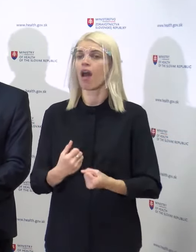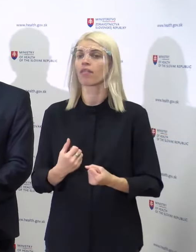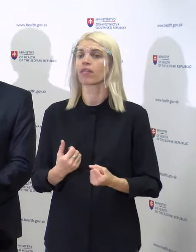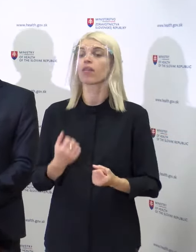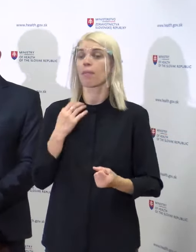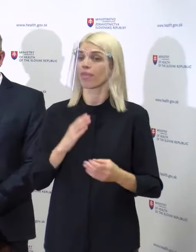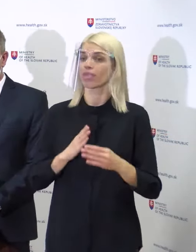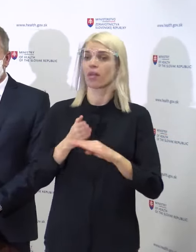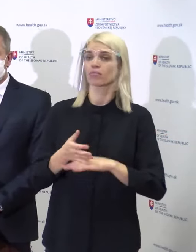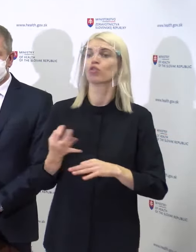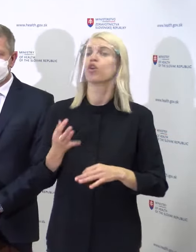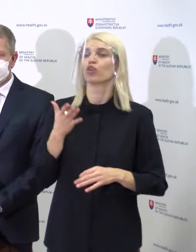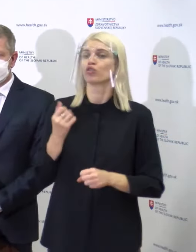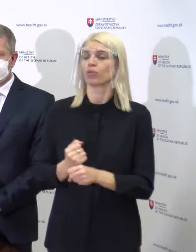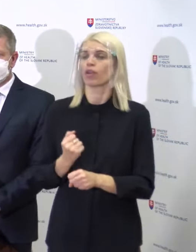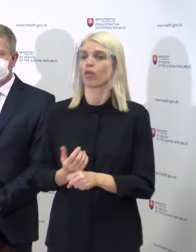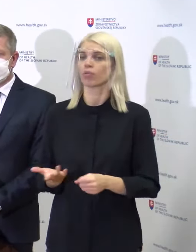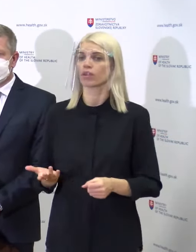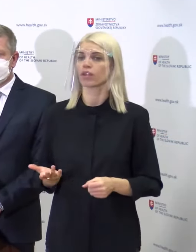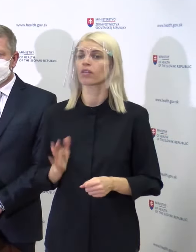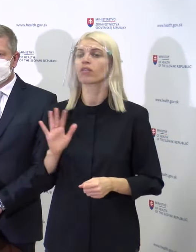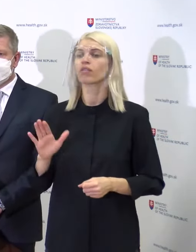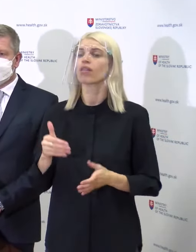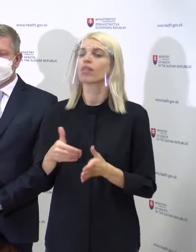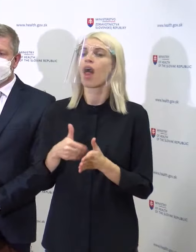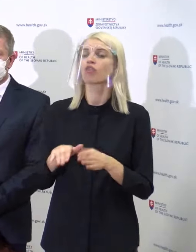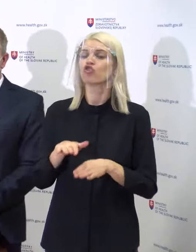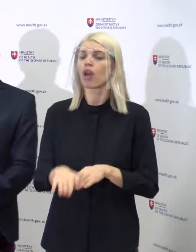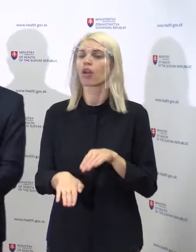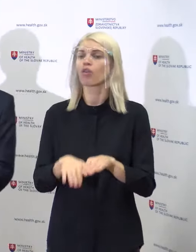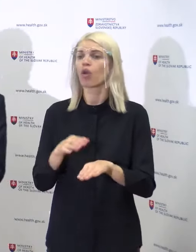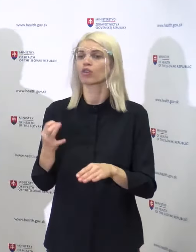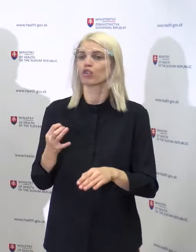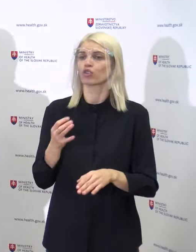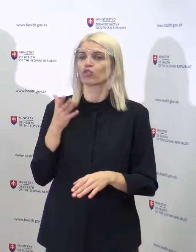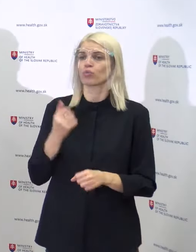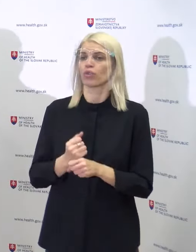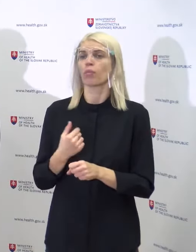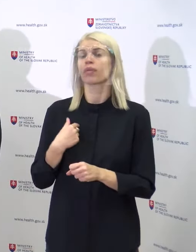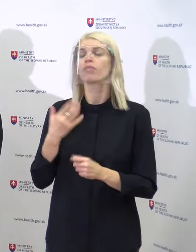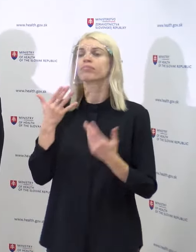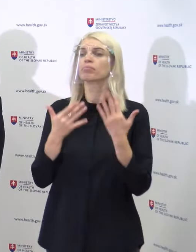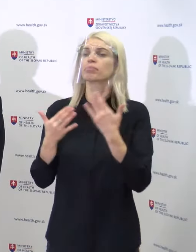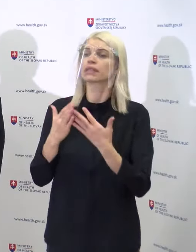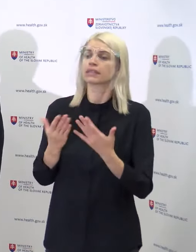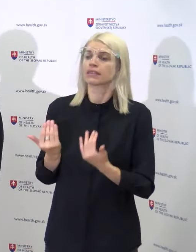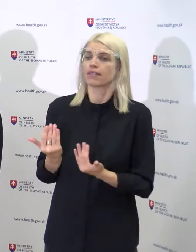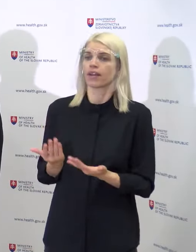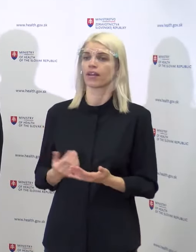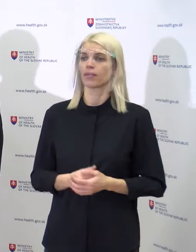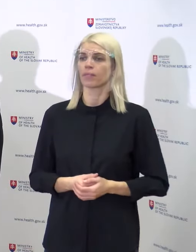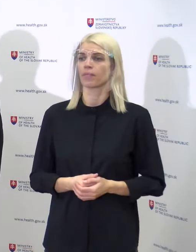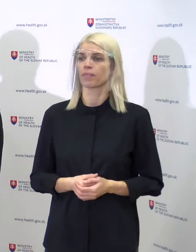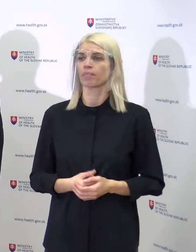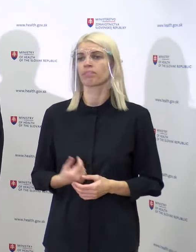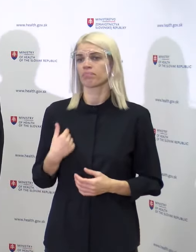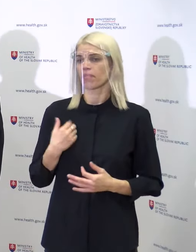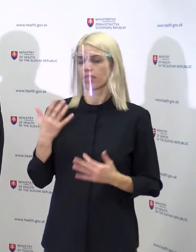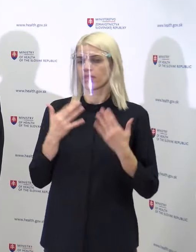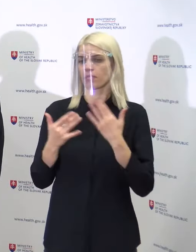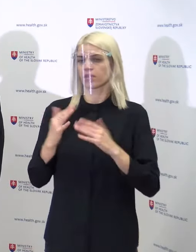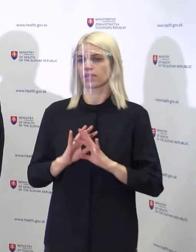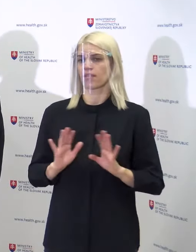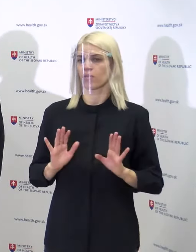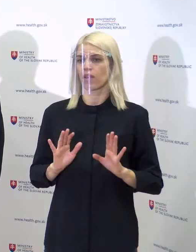ak to neprejde? Čo budú vaše následujúce kroky, ako si to máme predstaviť? Ja si to nepredstavujem. Ja